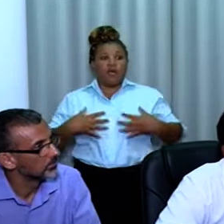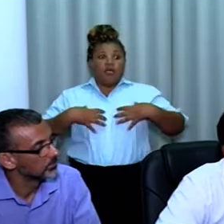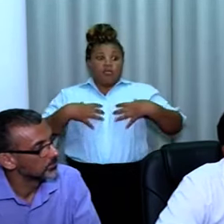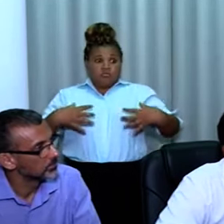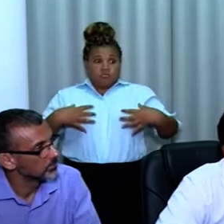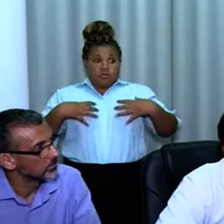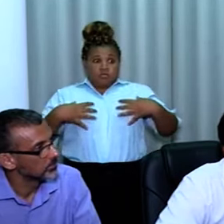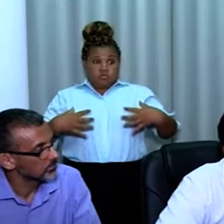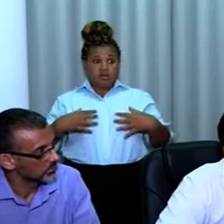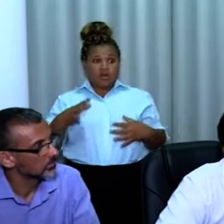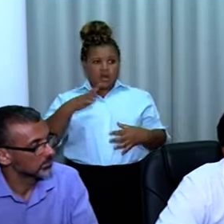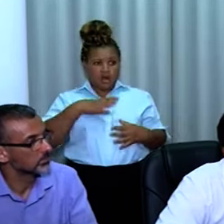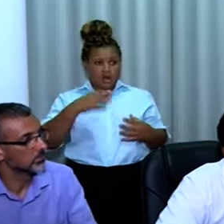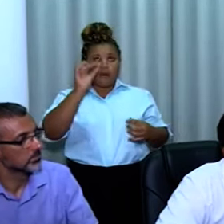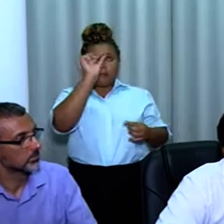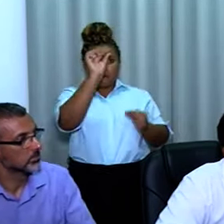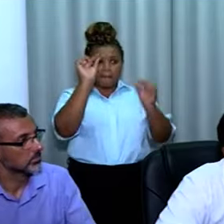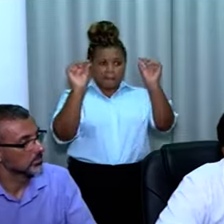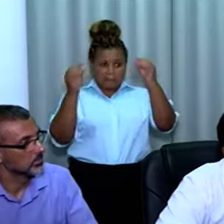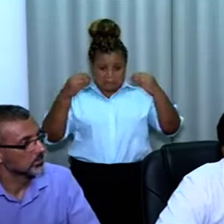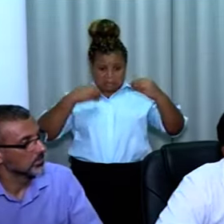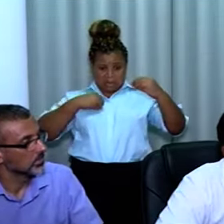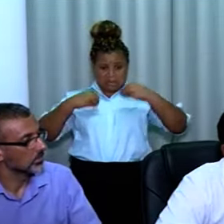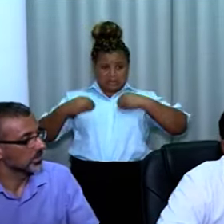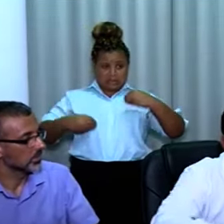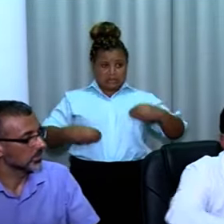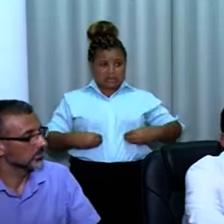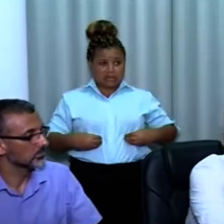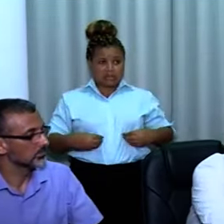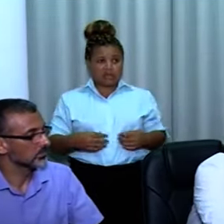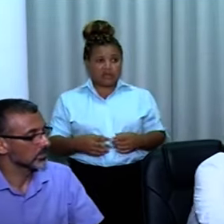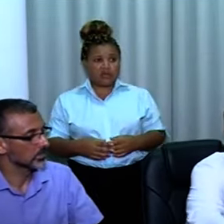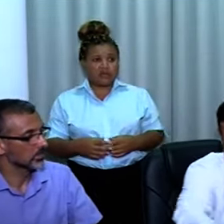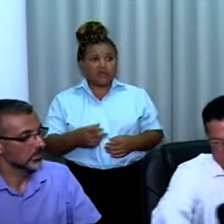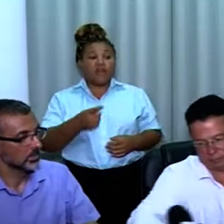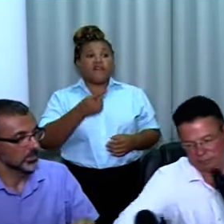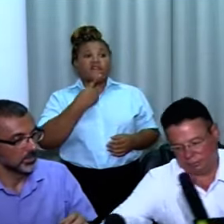de sa service, qu'ils ont pour faire?